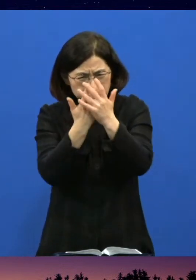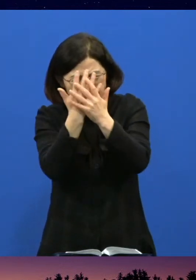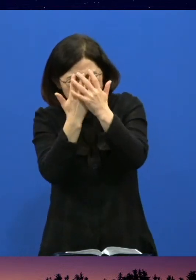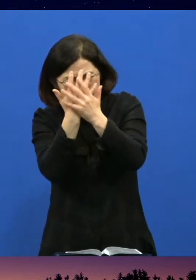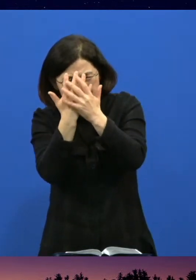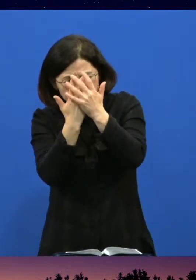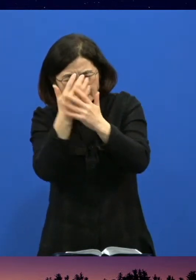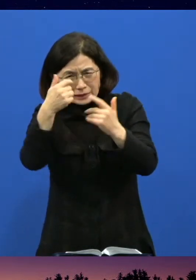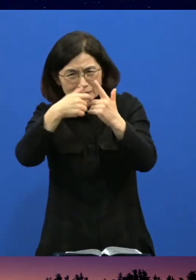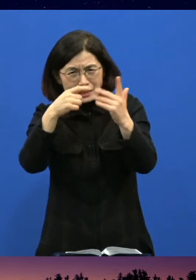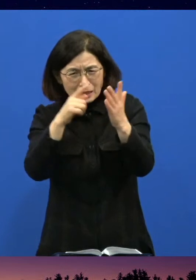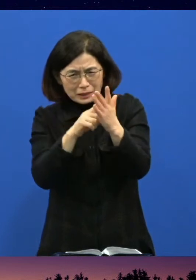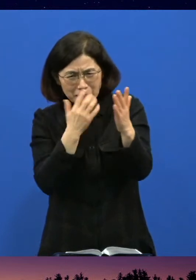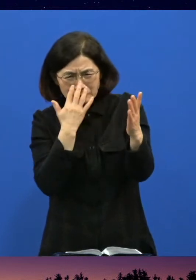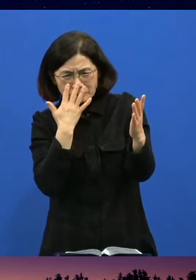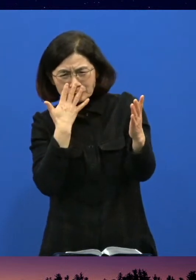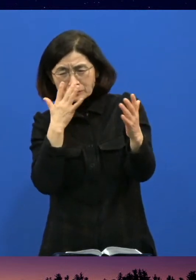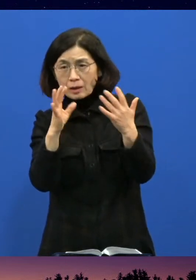그 기도 자체가